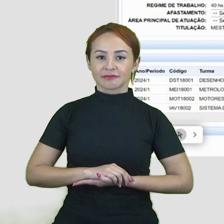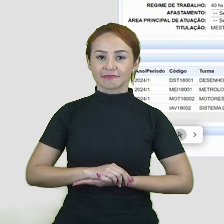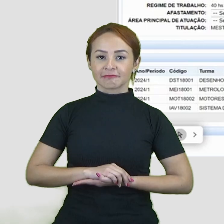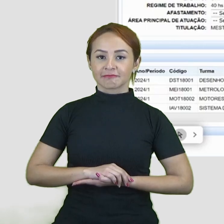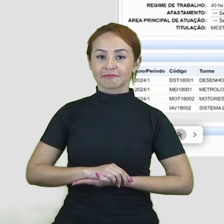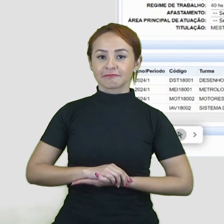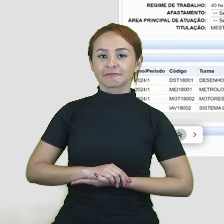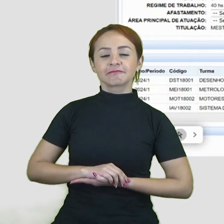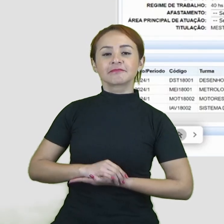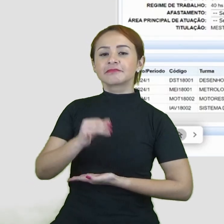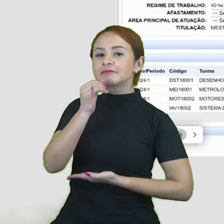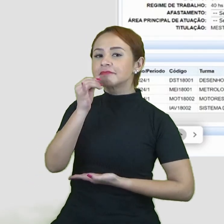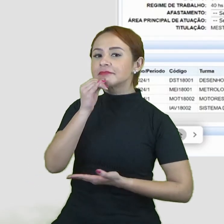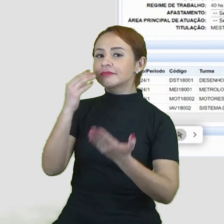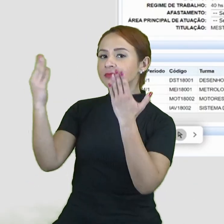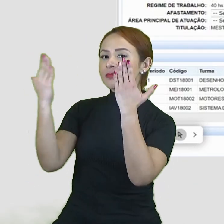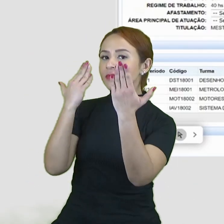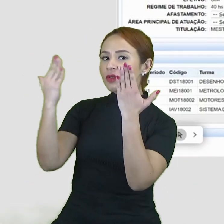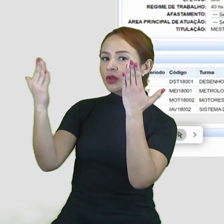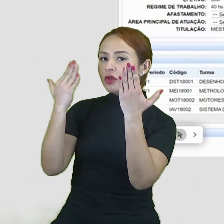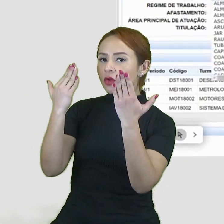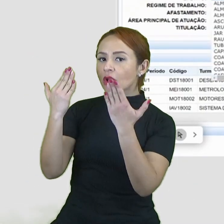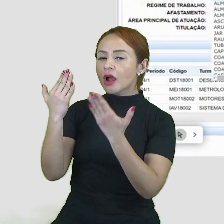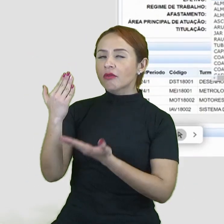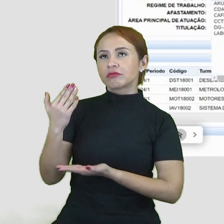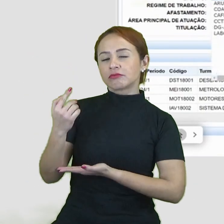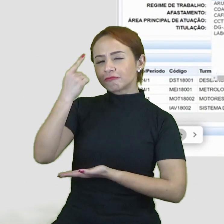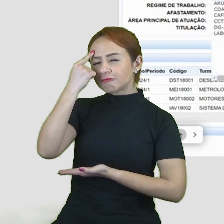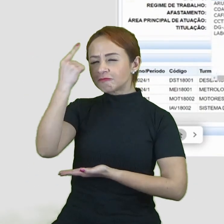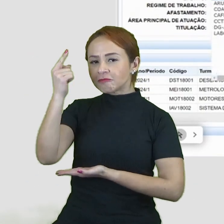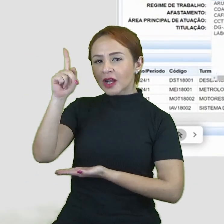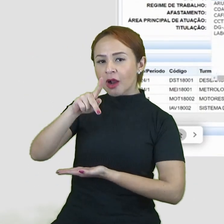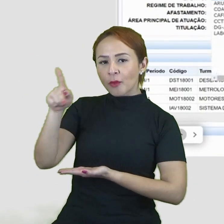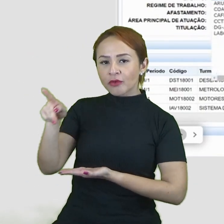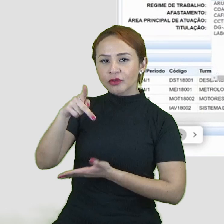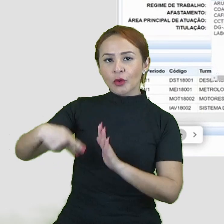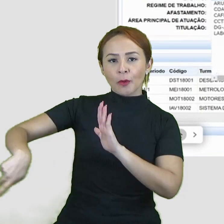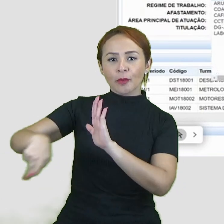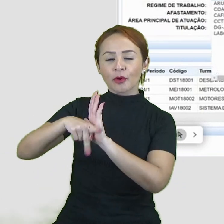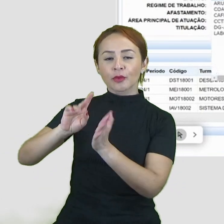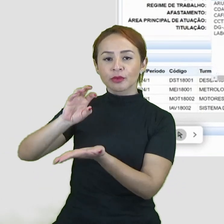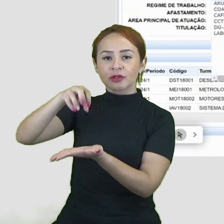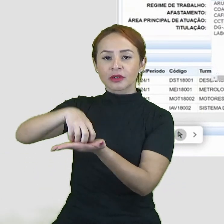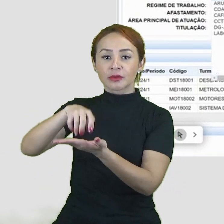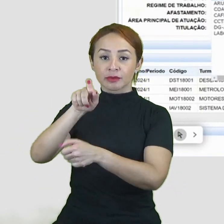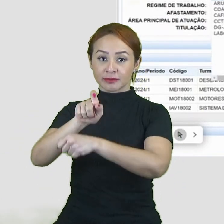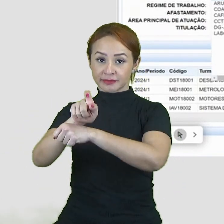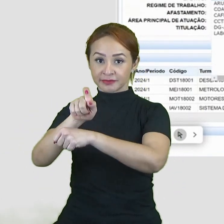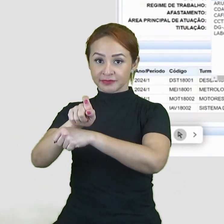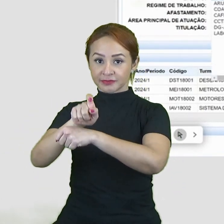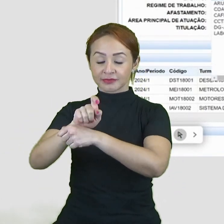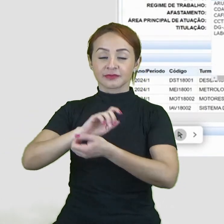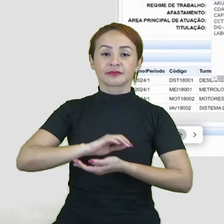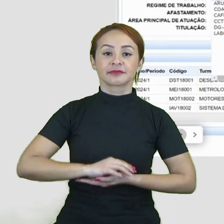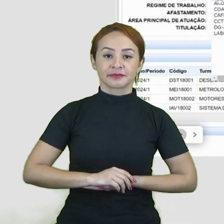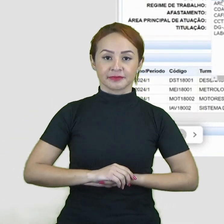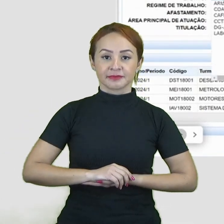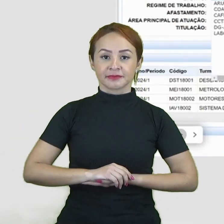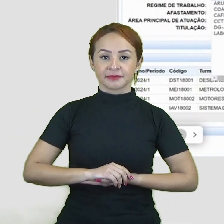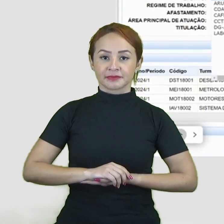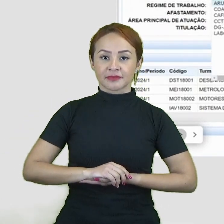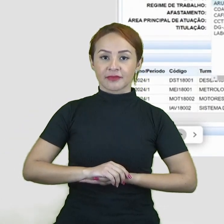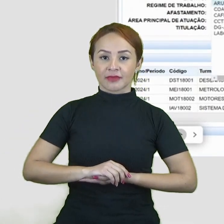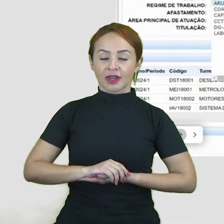automaticamente. Então, vamos supor que o docente é um docente de Araranguá, do campus Araranguá. Então,